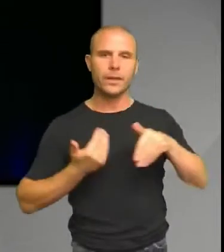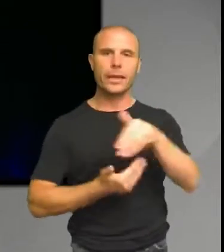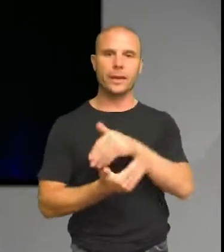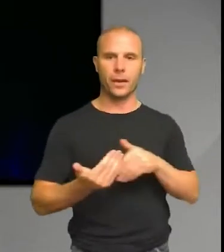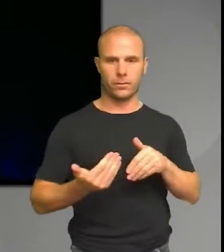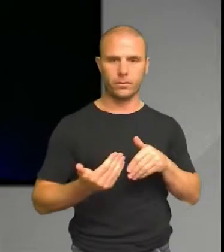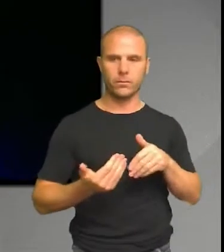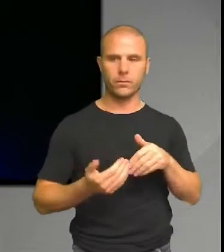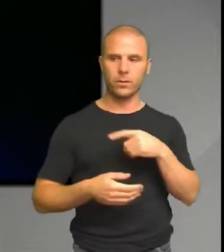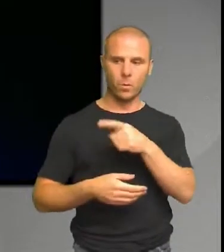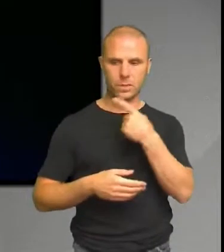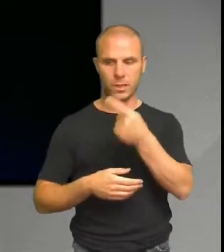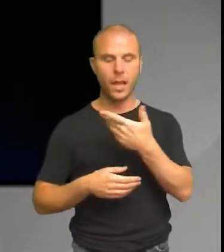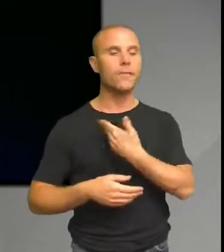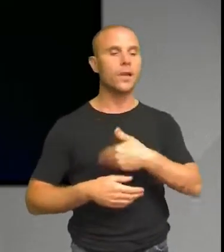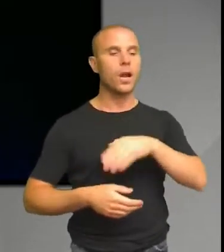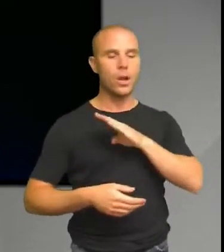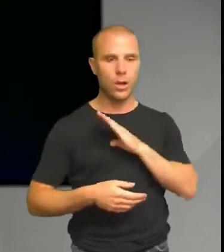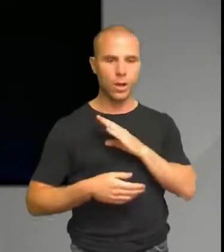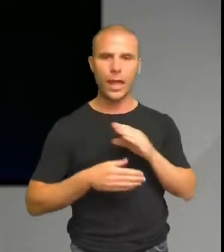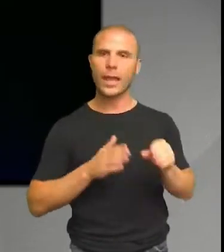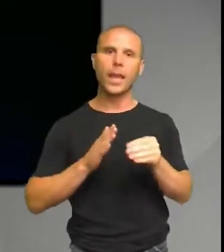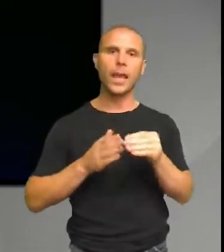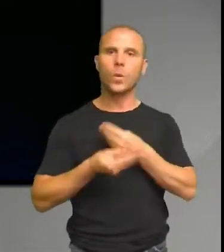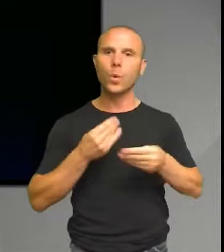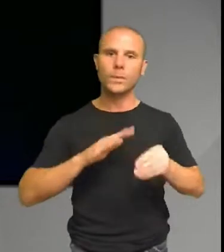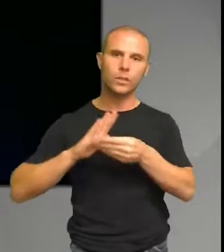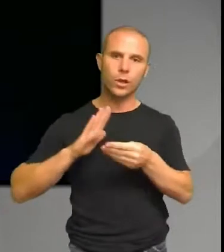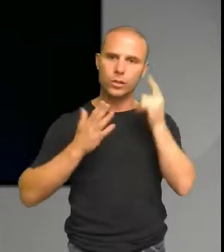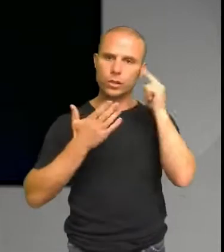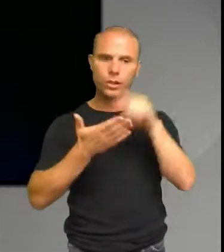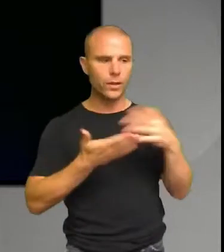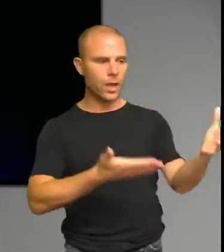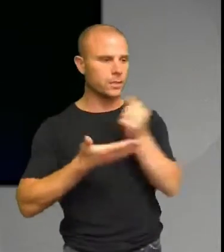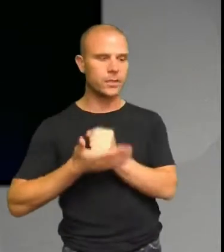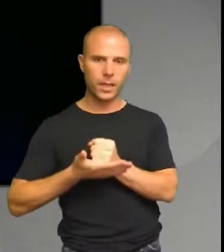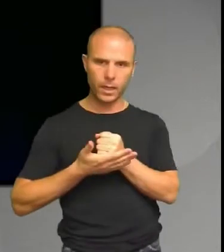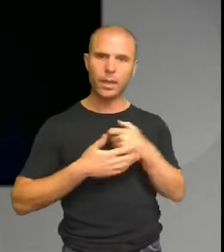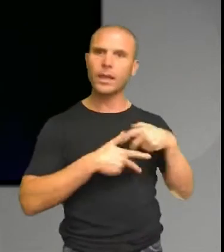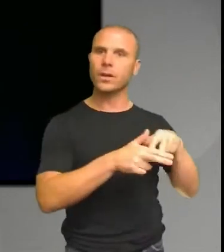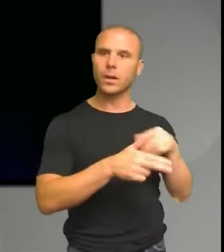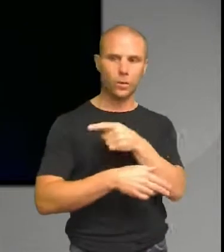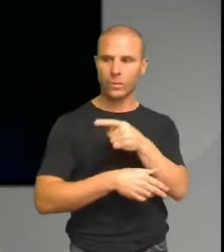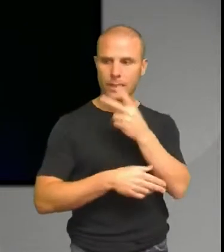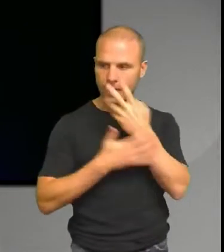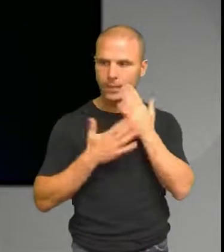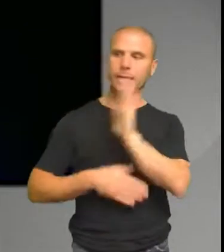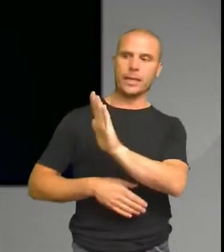ekonomiskt stöd för att anställa invandrare. De ser inte sitt egna ansvar.